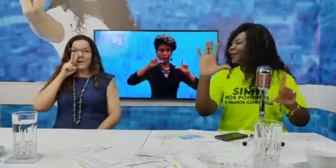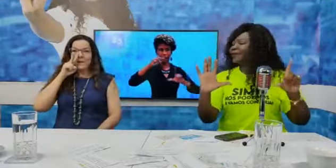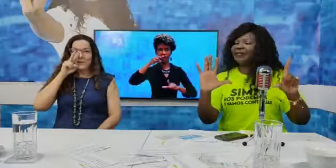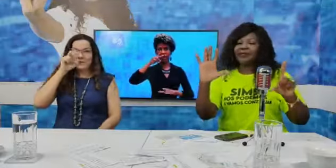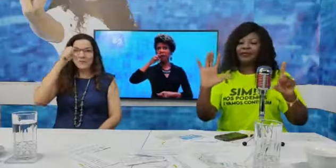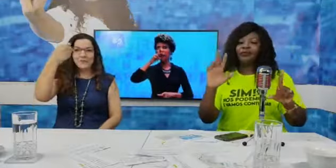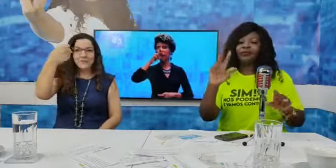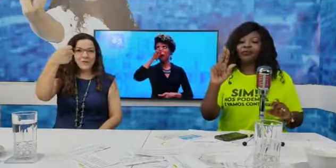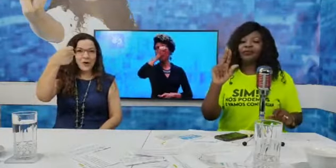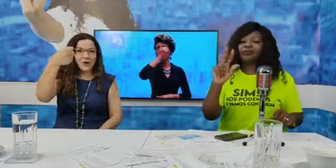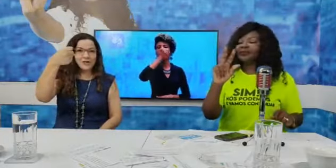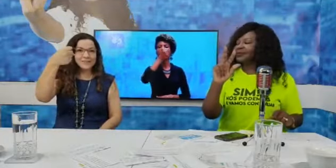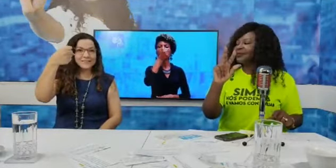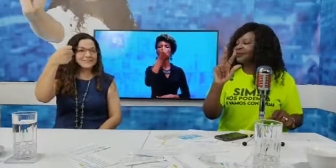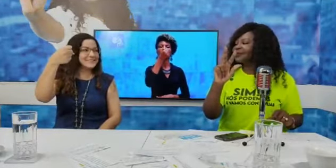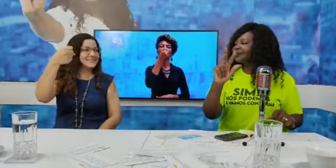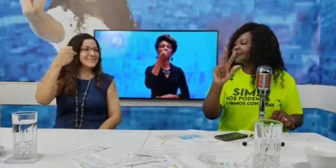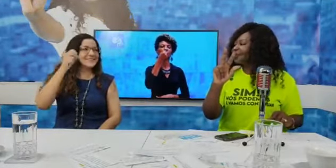Programa.